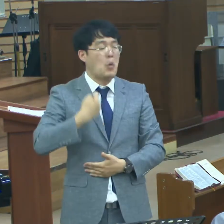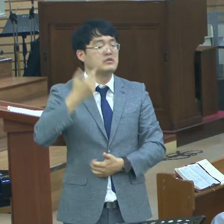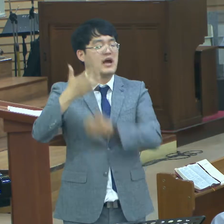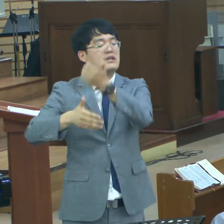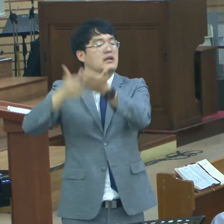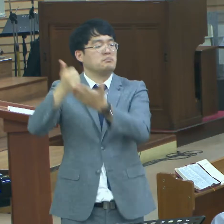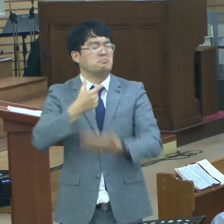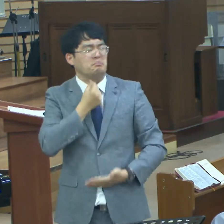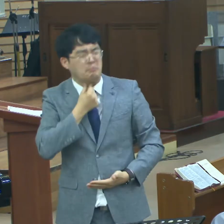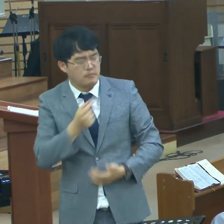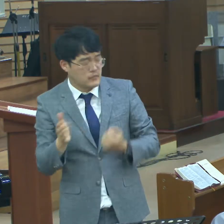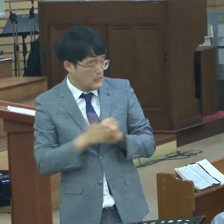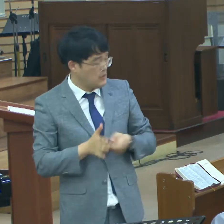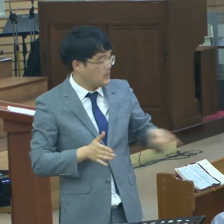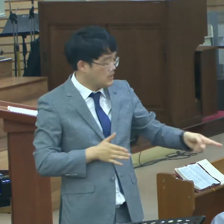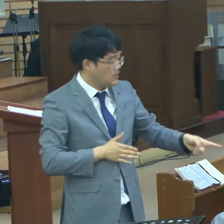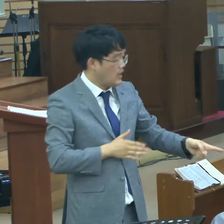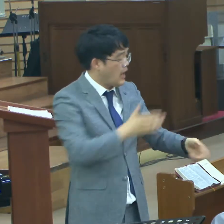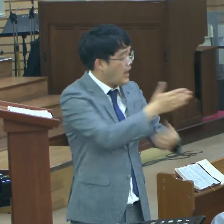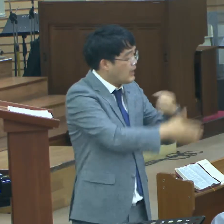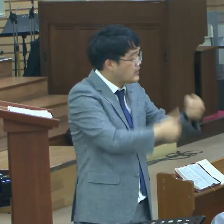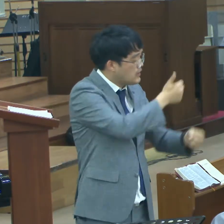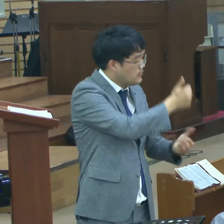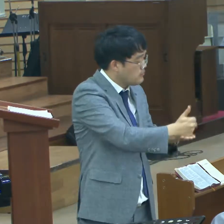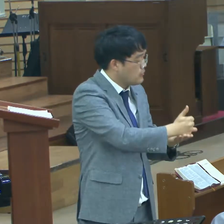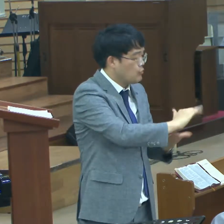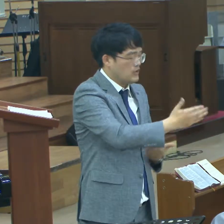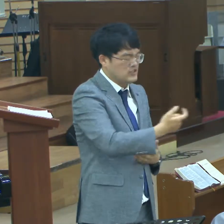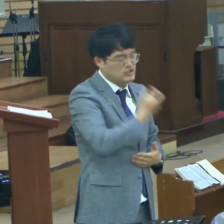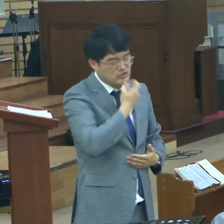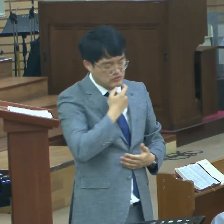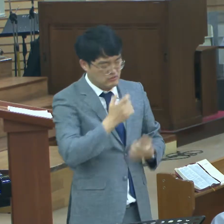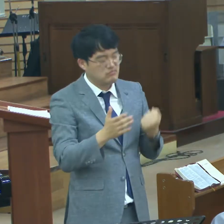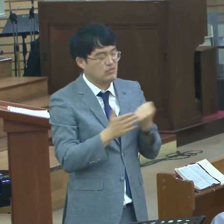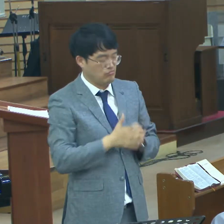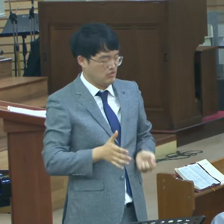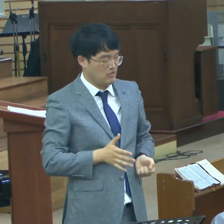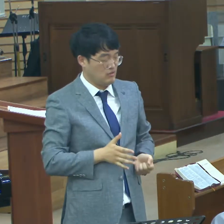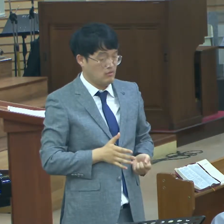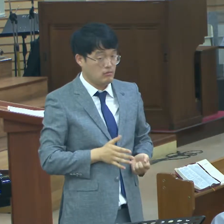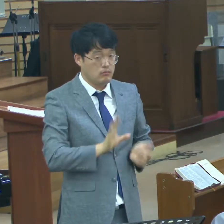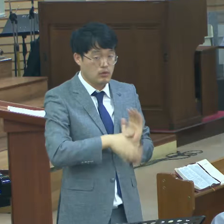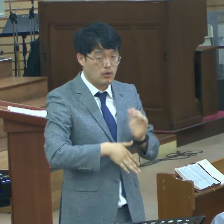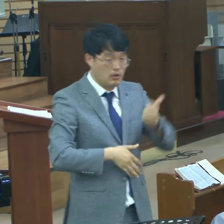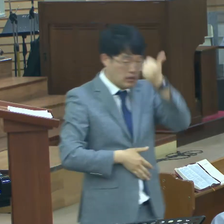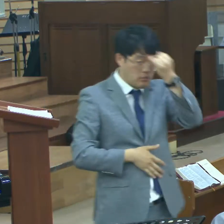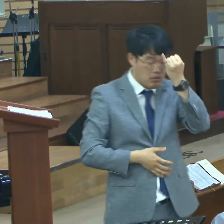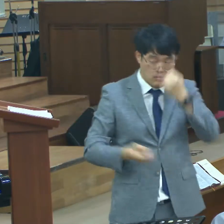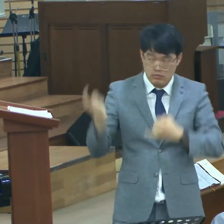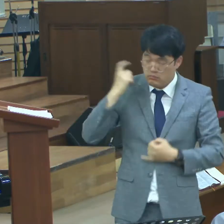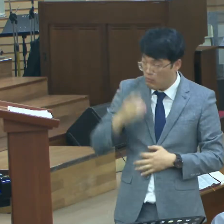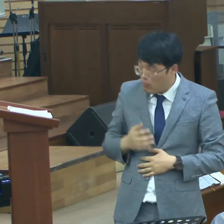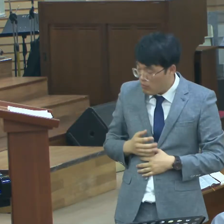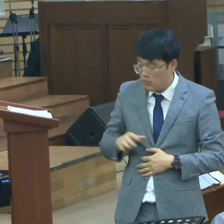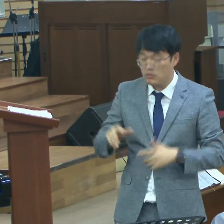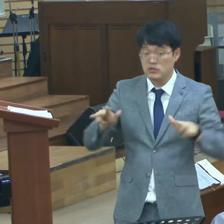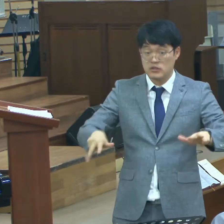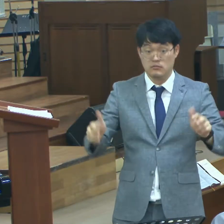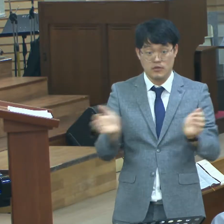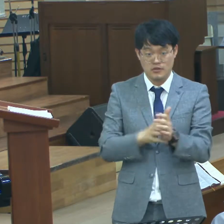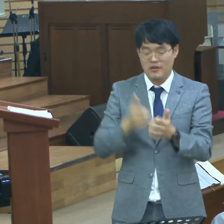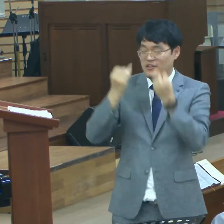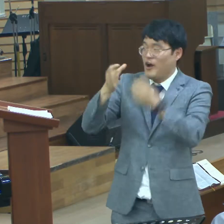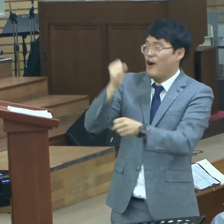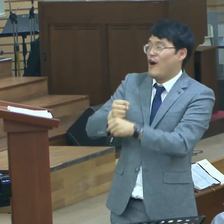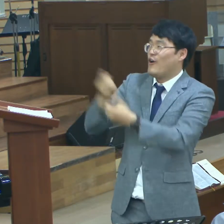그러니까 지금까지는 에덴 동산을 만드신 창조주 하나님을 경배하고 고마운 분이었는데 이 말 한마디를 들으면서